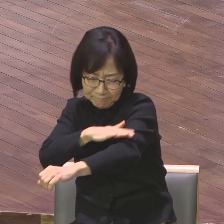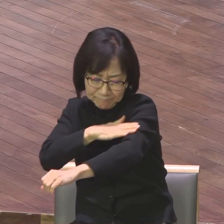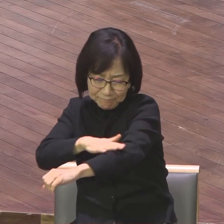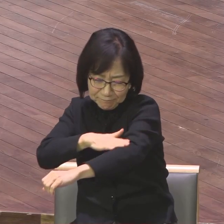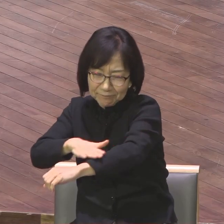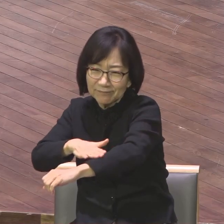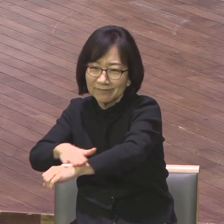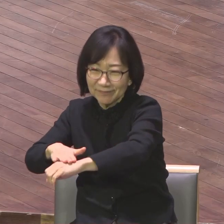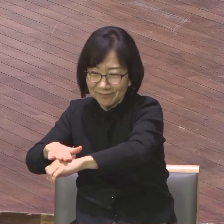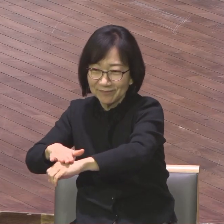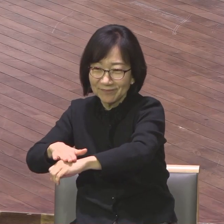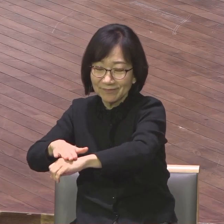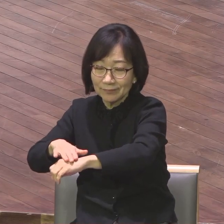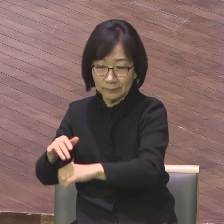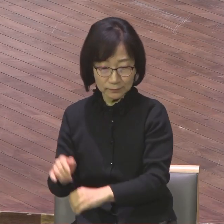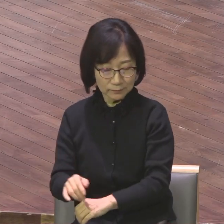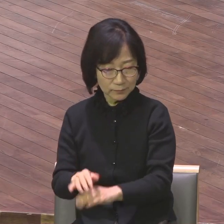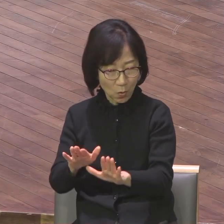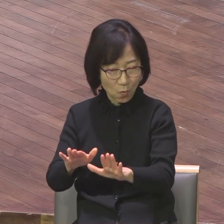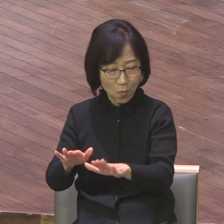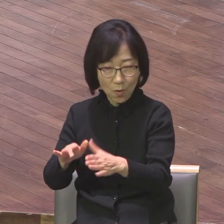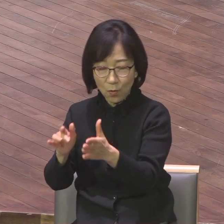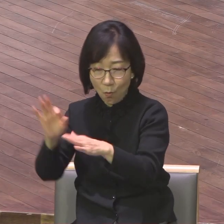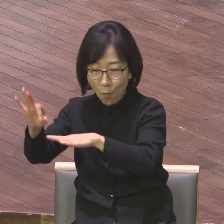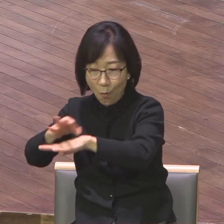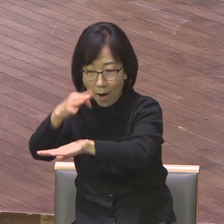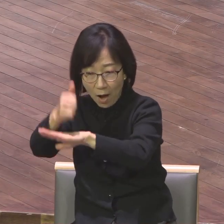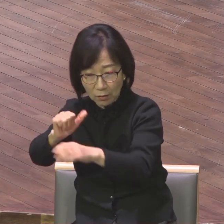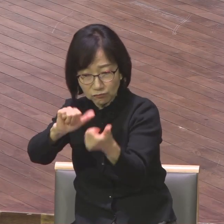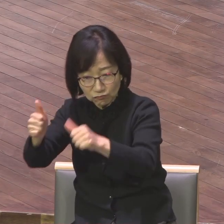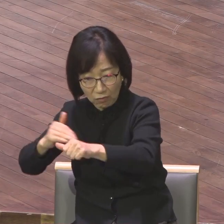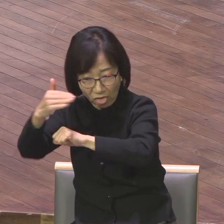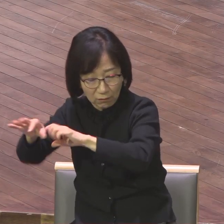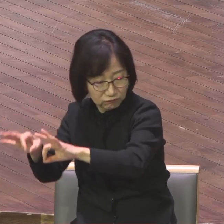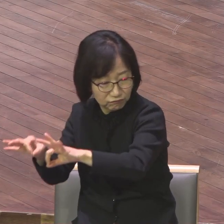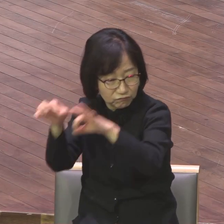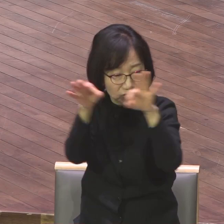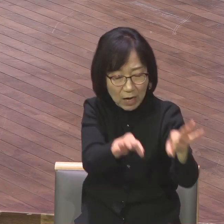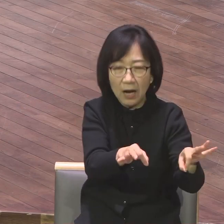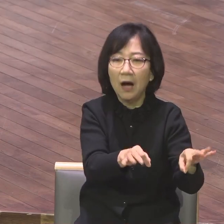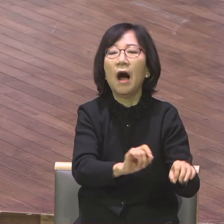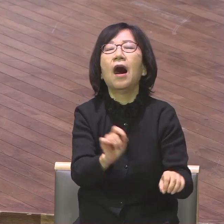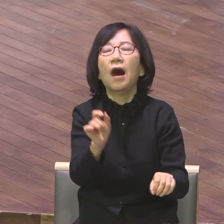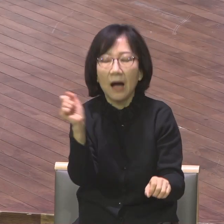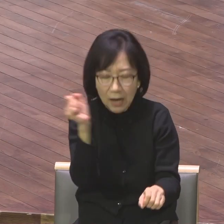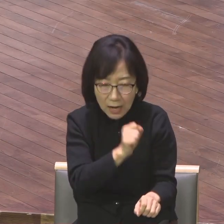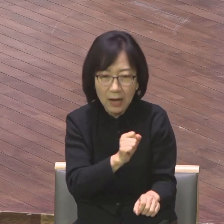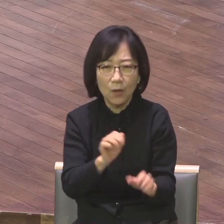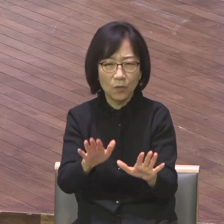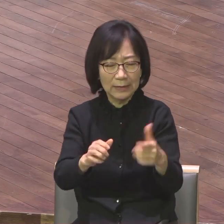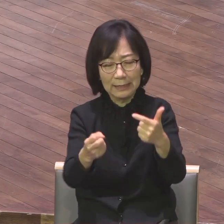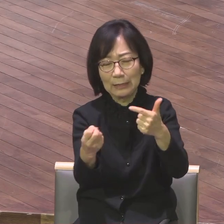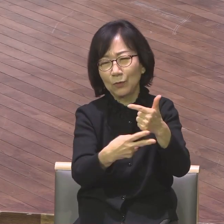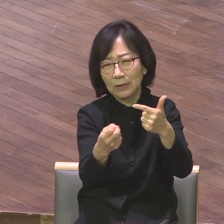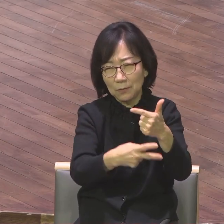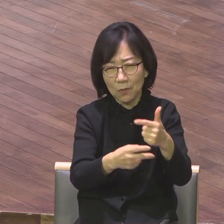예수님을 향한 니고데모의 이 중심이 얼마나 귀했던가를 우리가 짐작할 수가